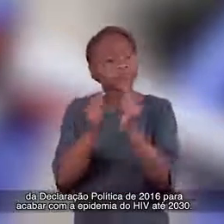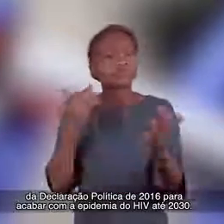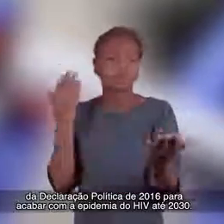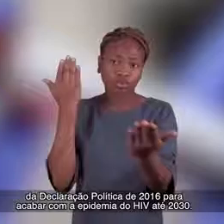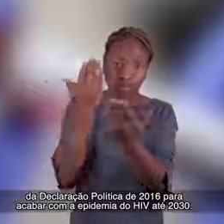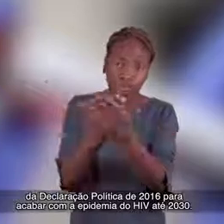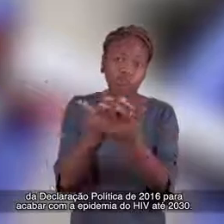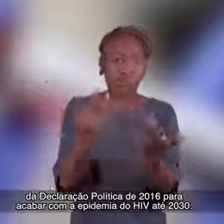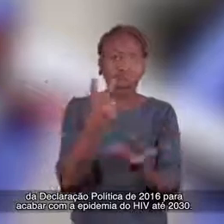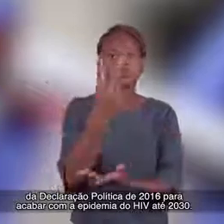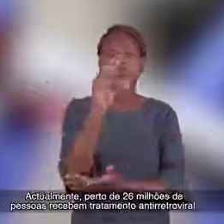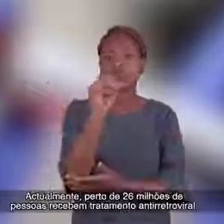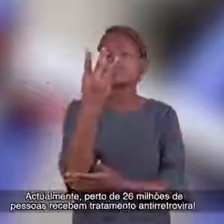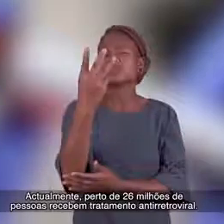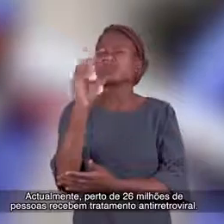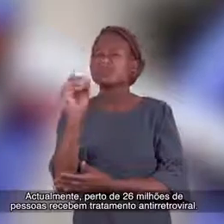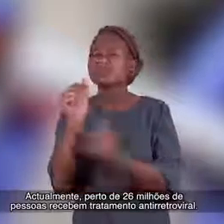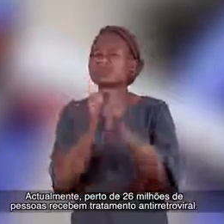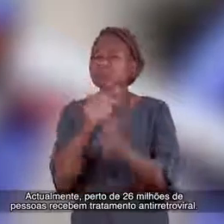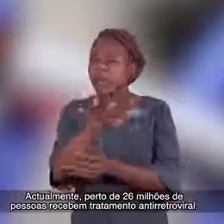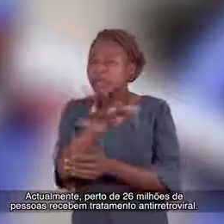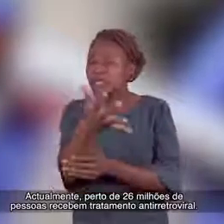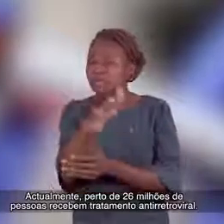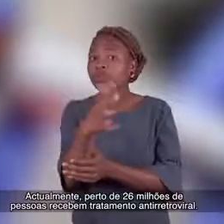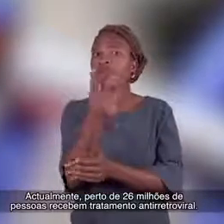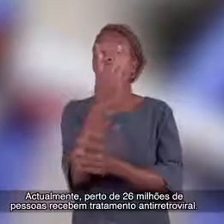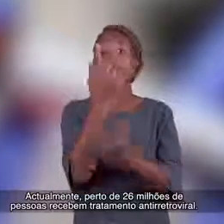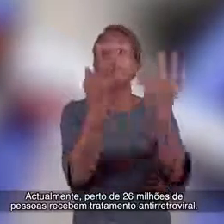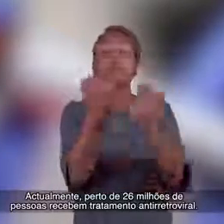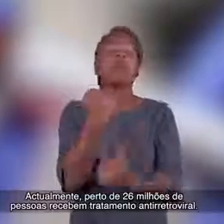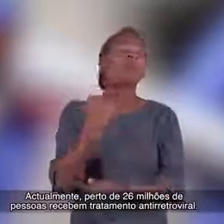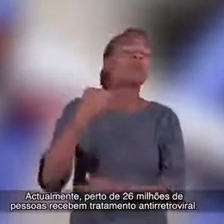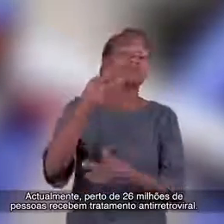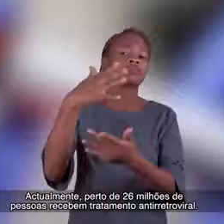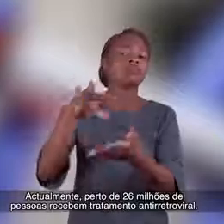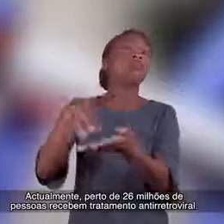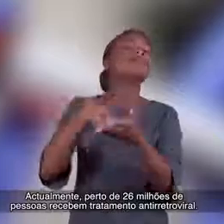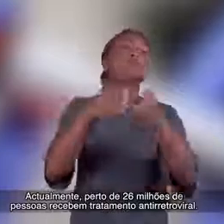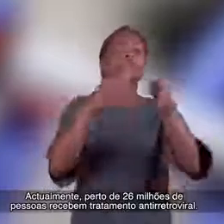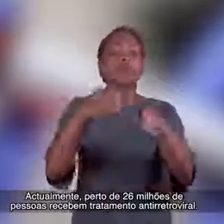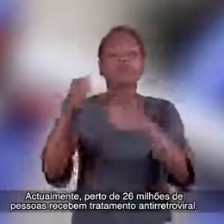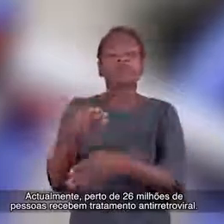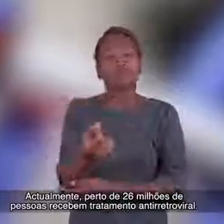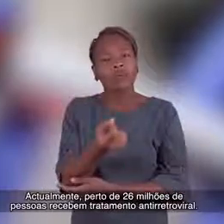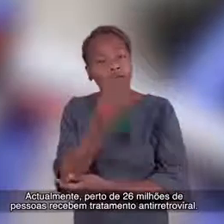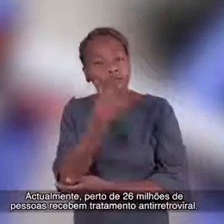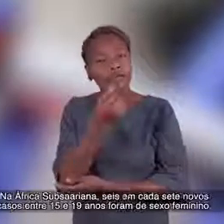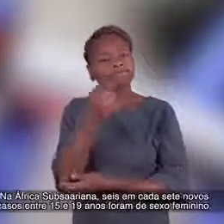até 2030. Atualmente, perto de 26 milhões de pessoas recebem tratamento antirretroviral. Na